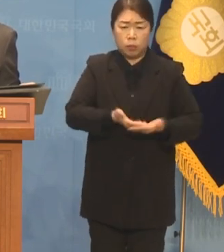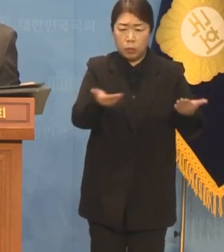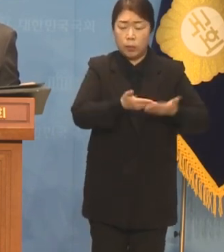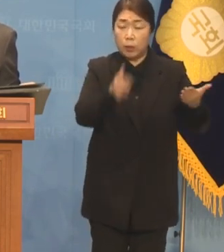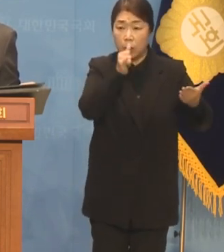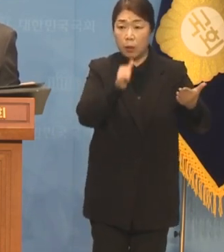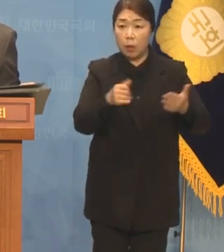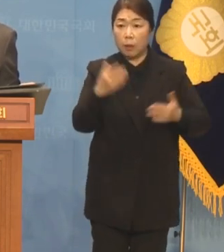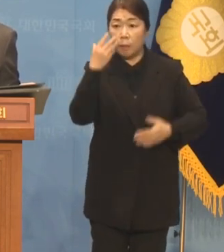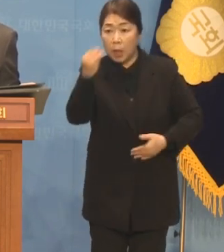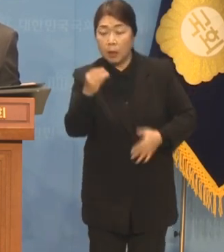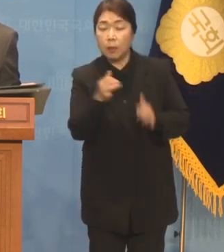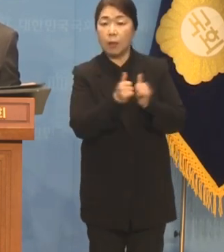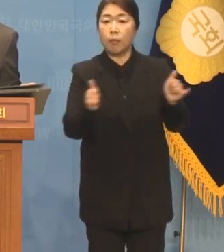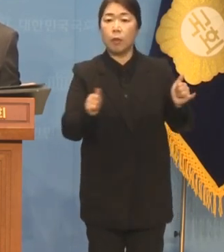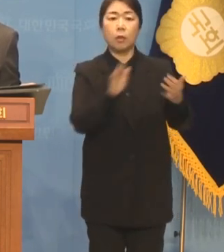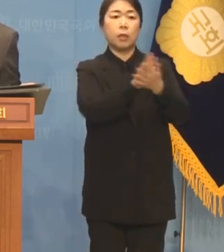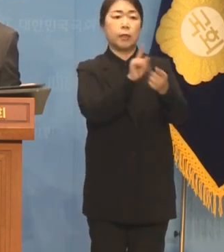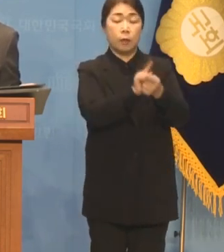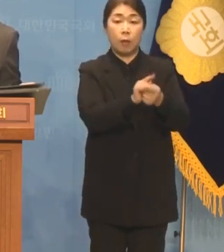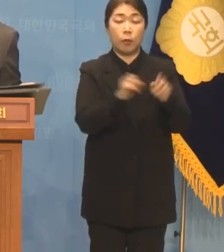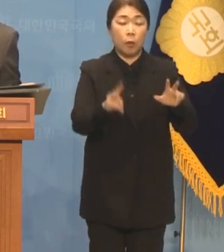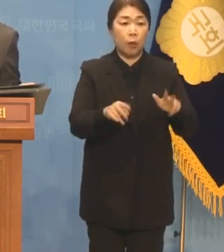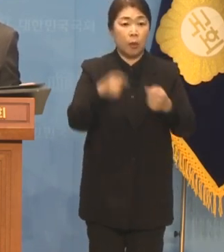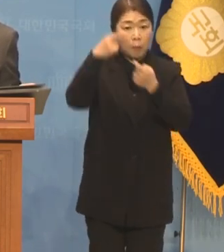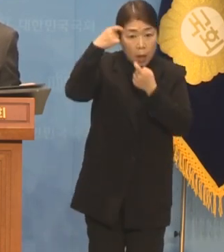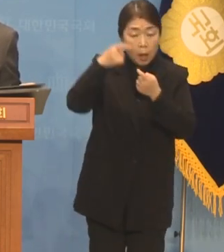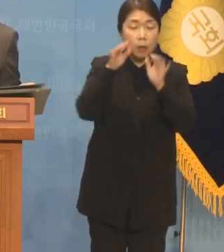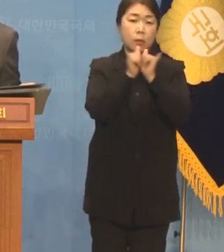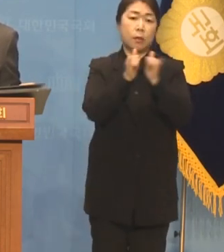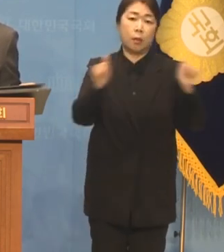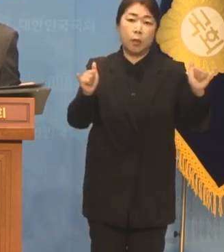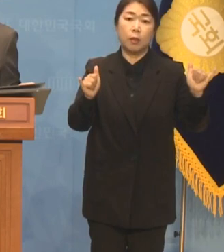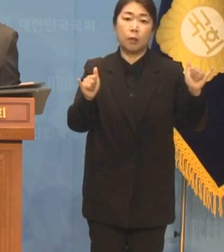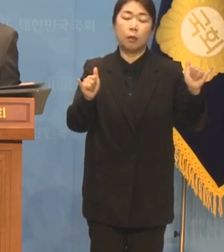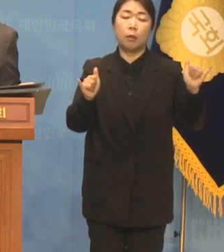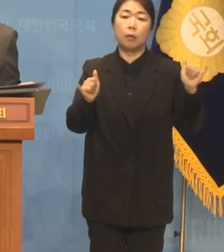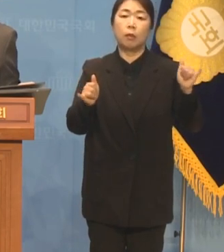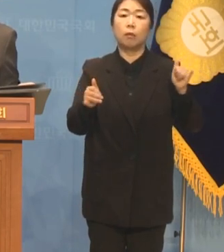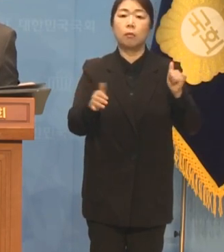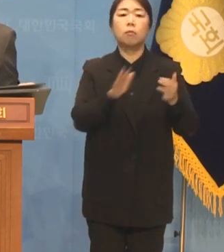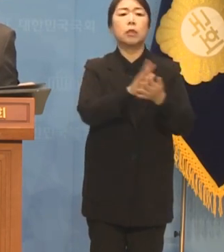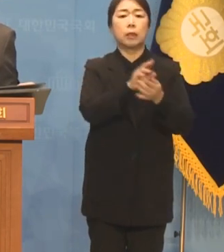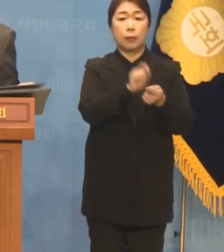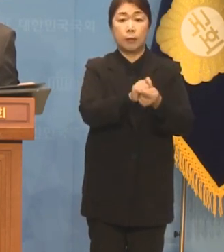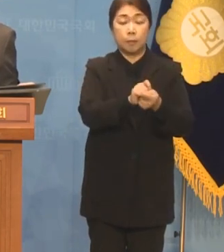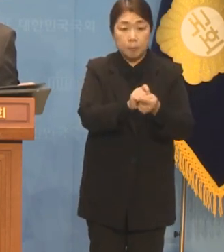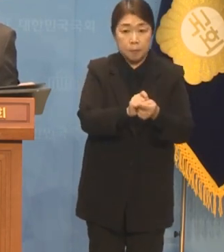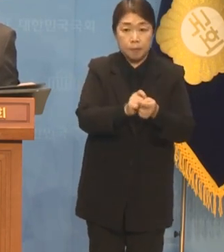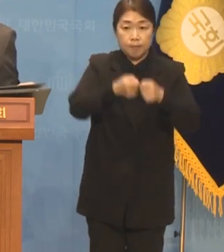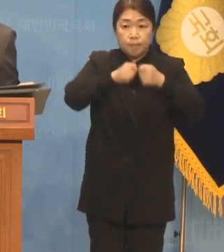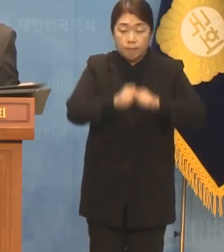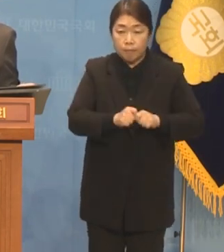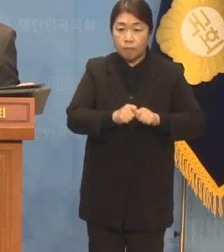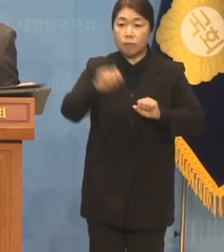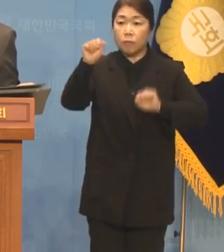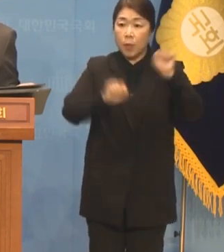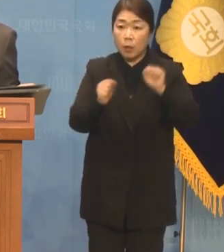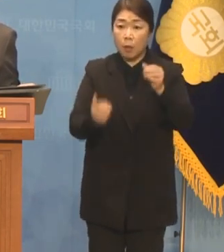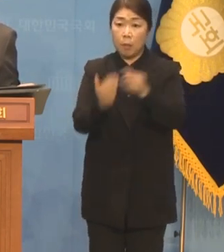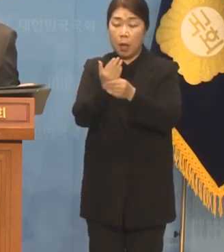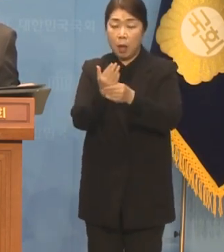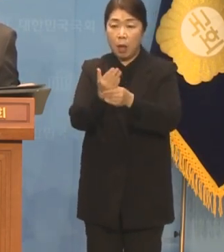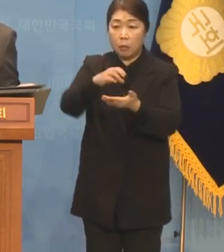현장의 목격자들과 직접 현장을 취재한 기자들에 의해서 당시 이재명 대표의